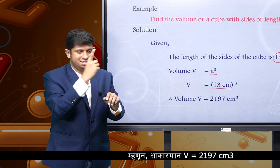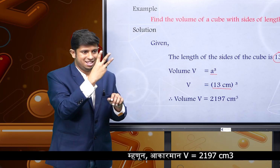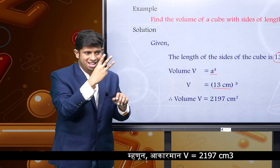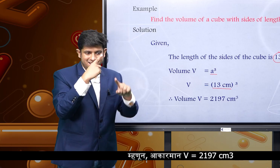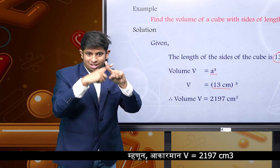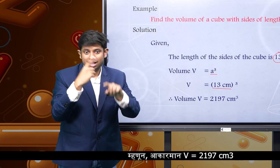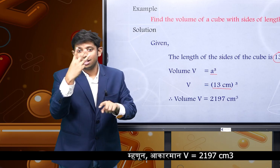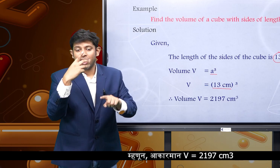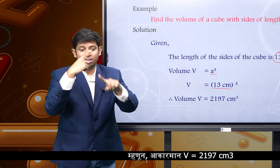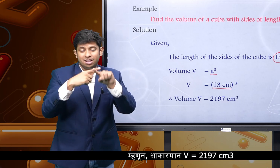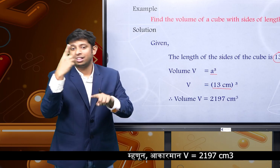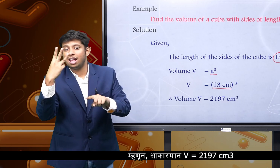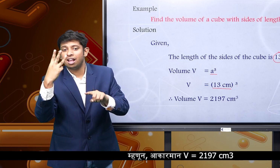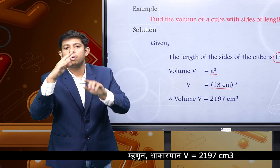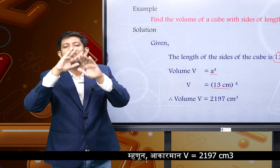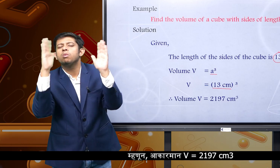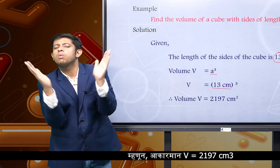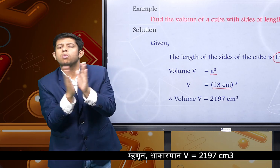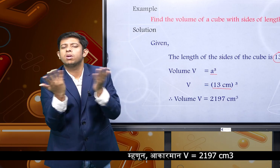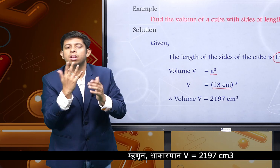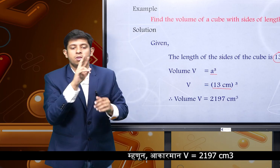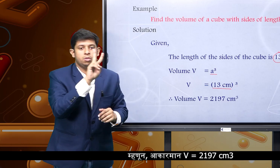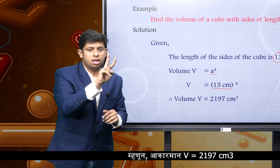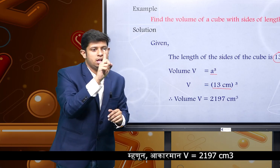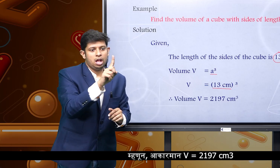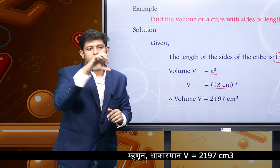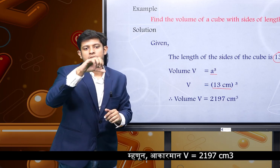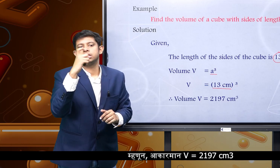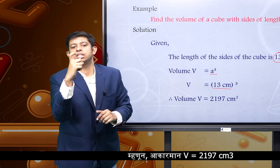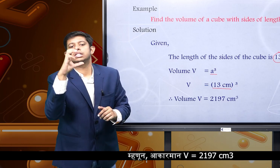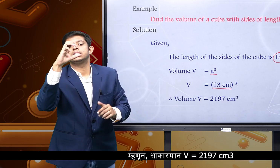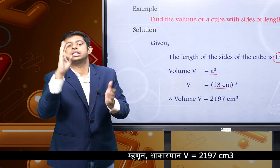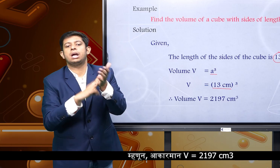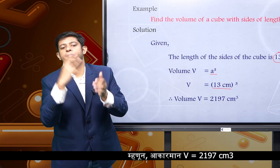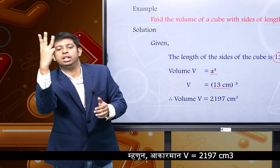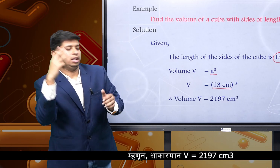म्हणून आकारमान v बरोबर 2197 सेंटीमीटरचा घन.